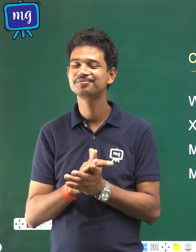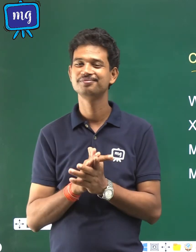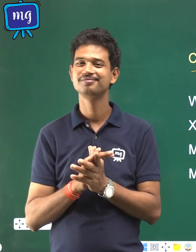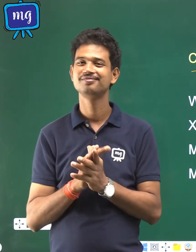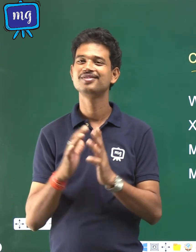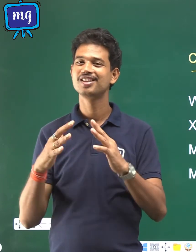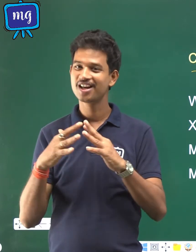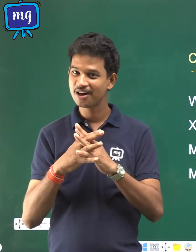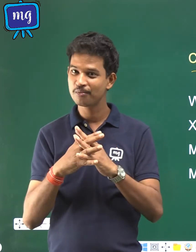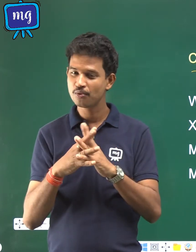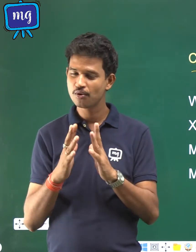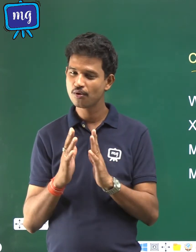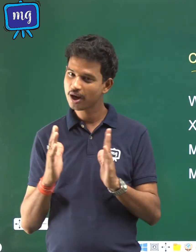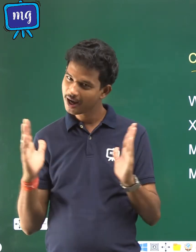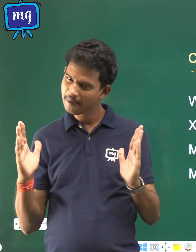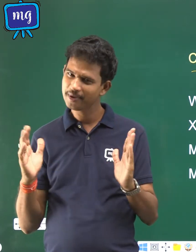कैपिटल W को हम